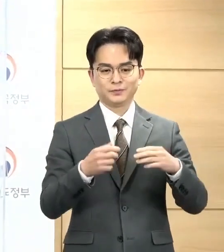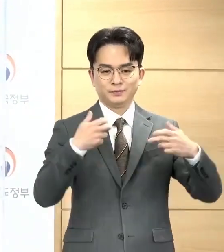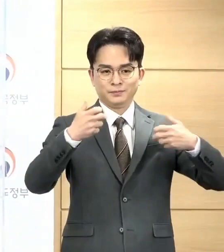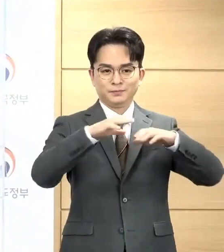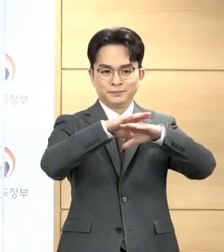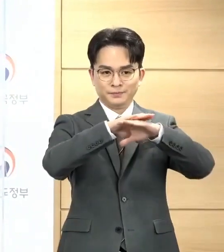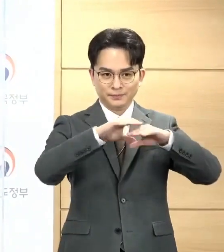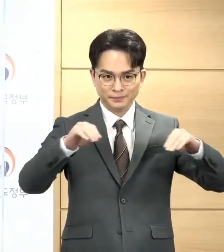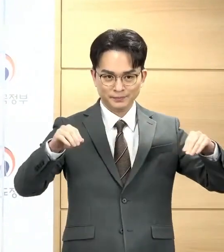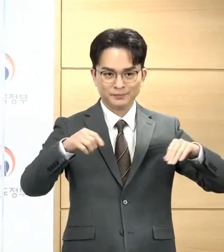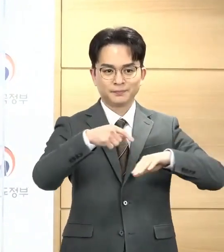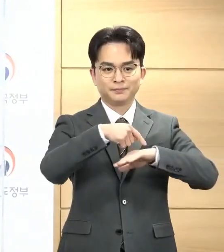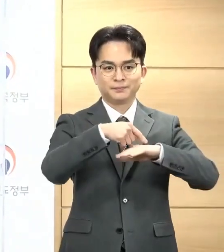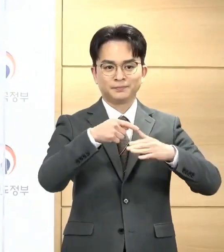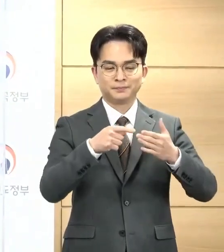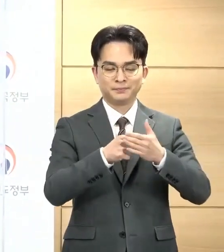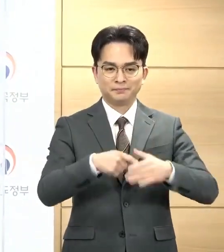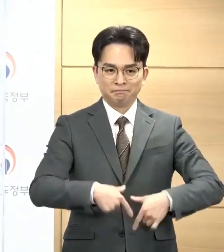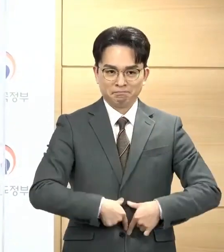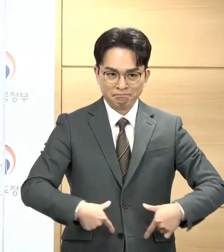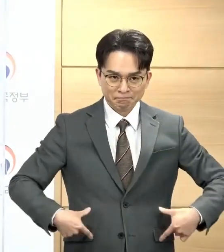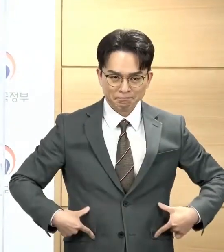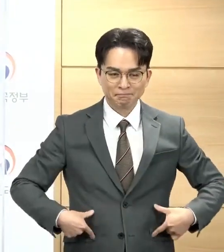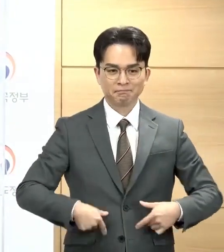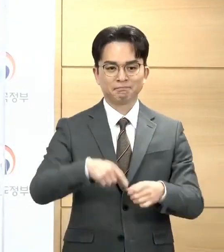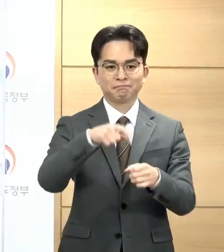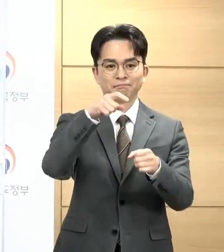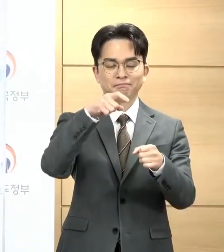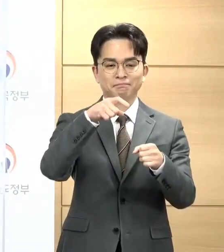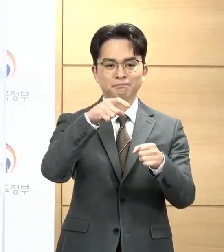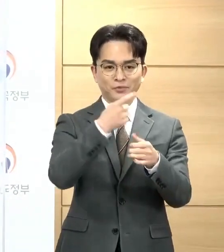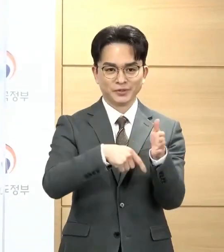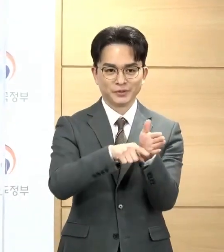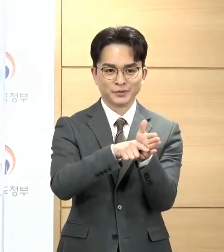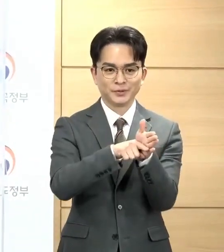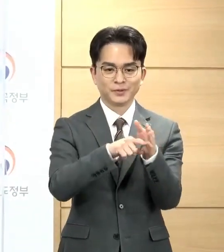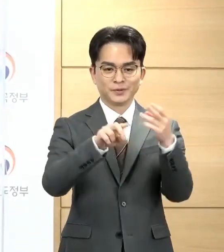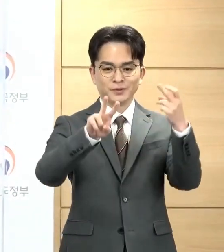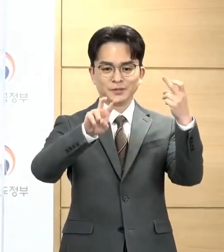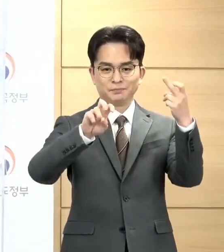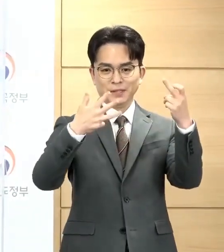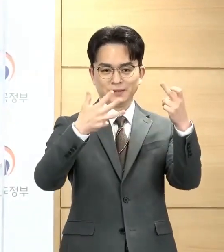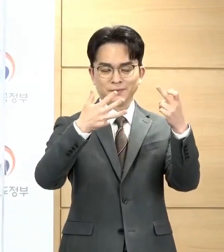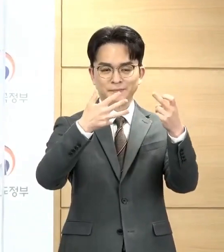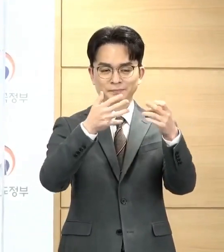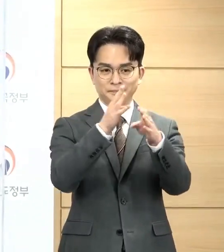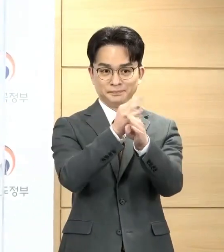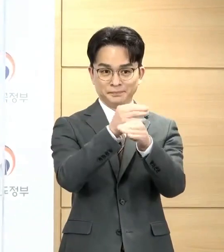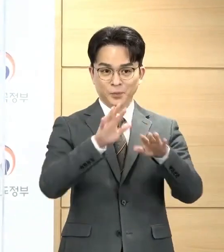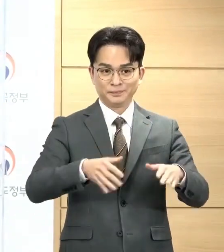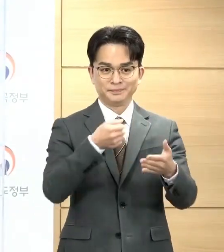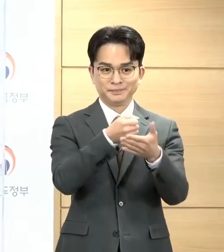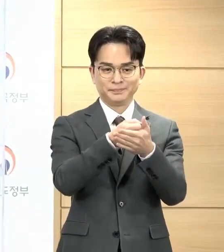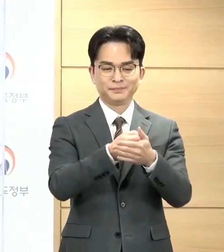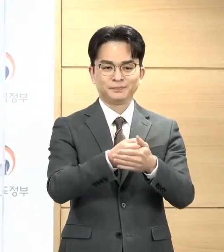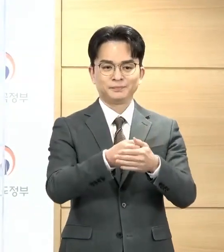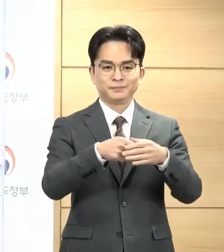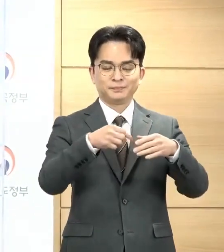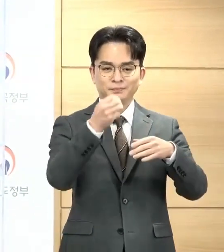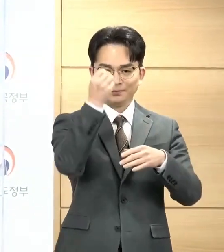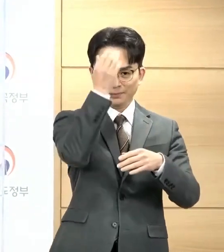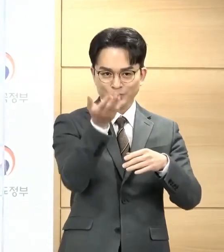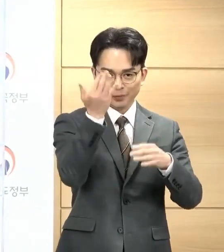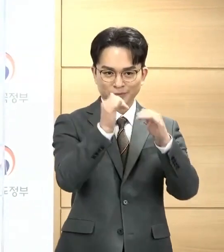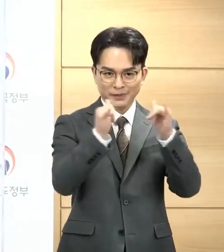폭넓은 국민통합에 관점에서 12월 28일자로 정치인 공직자 선거사법 특별